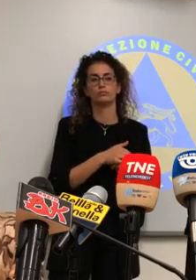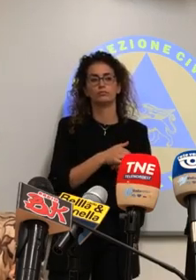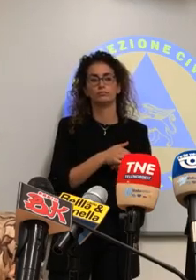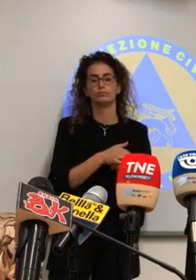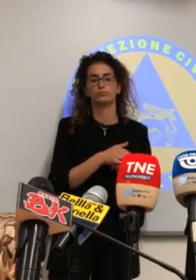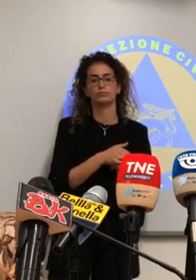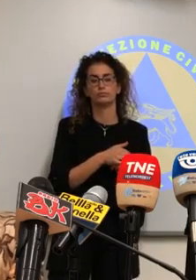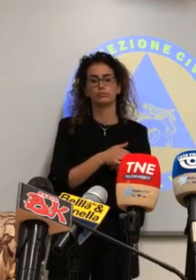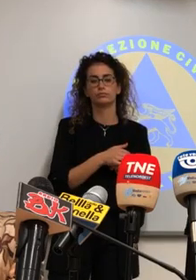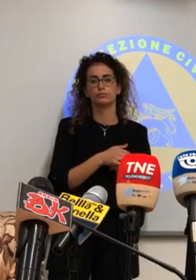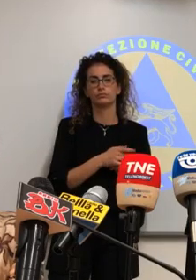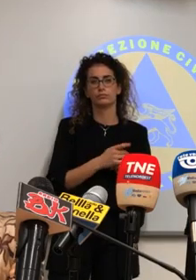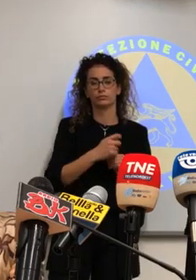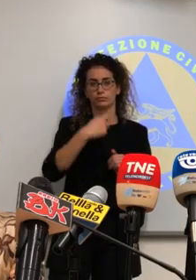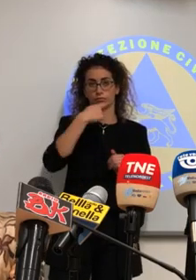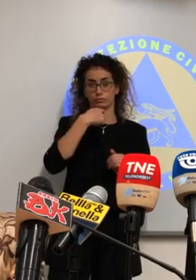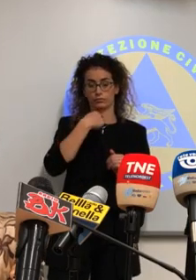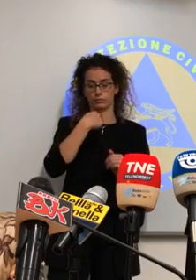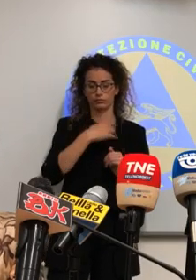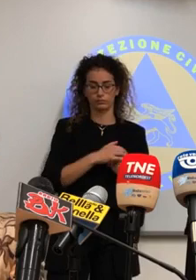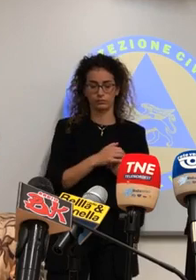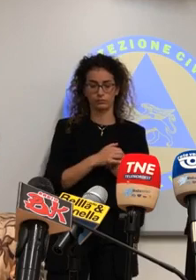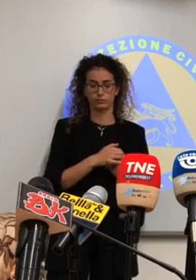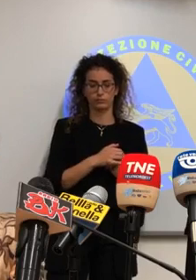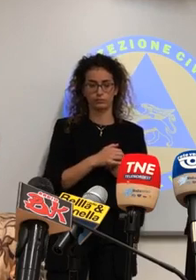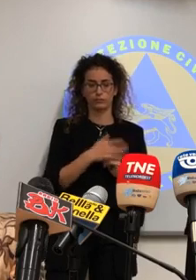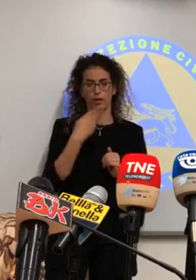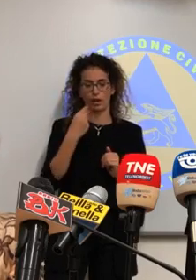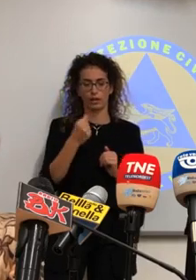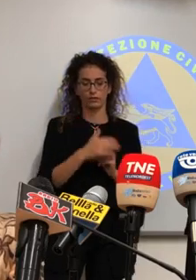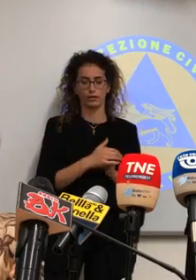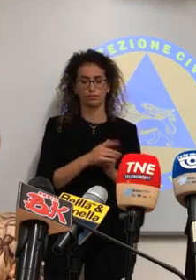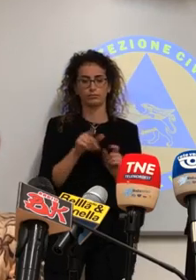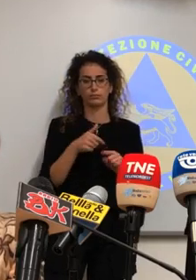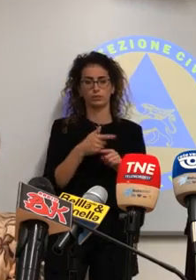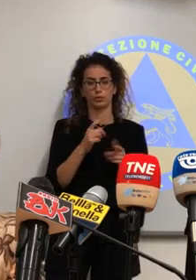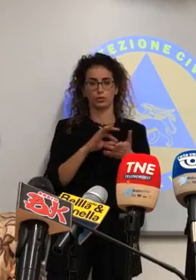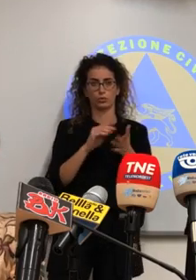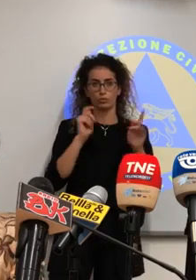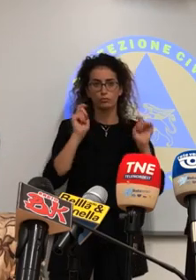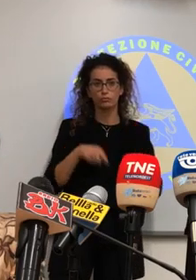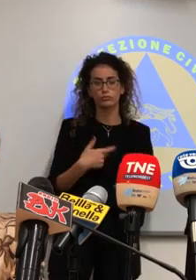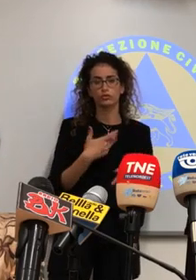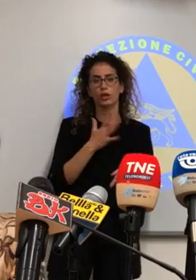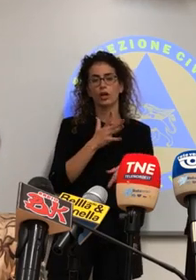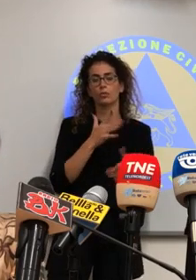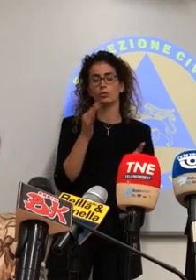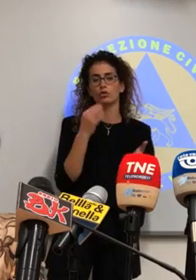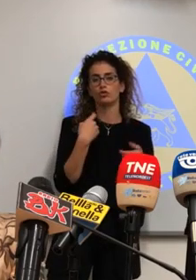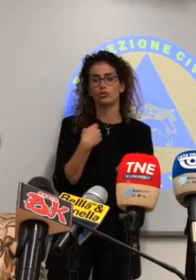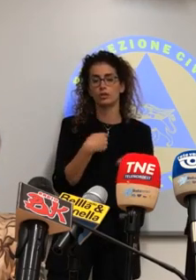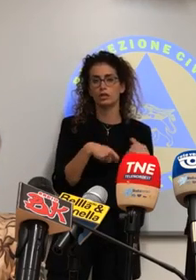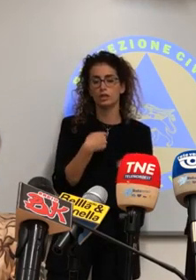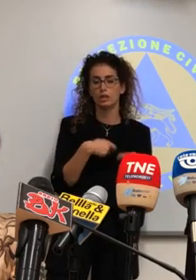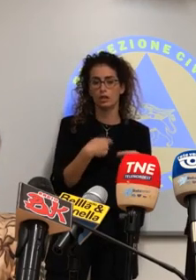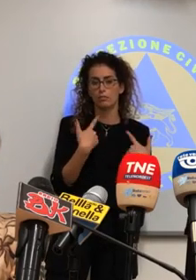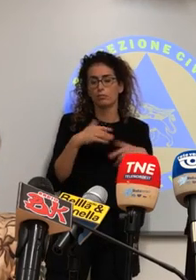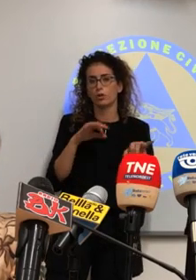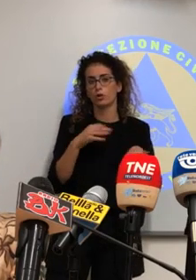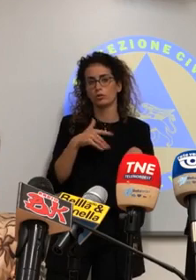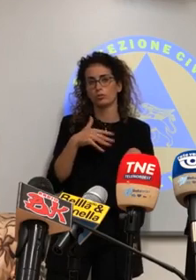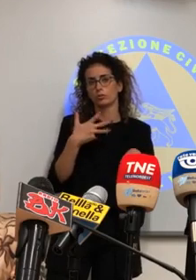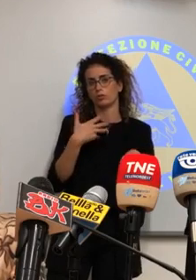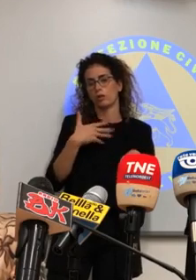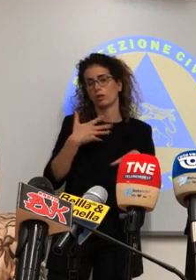questo tampone salivare. Poi è partito all'inizio della scuola, già noi il 15 settembre eravamo pronti, proprio perché avevamo